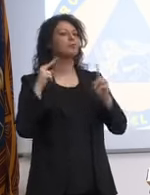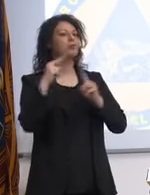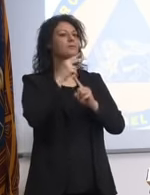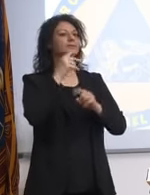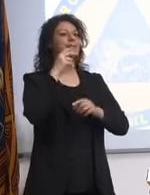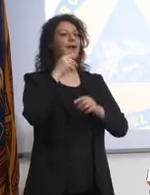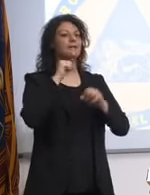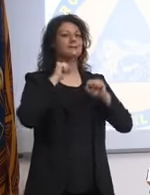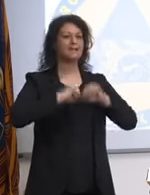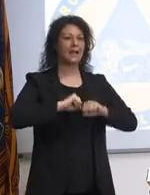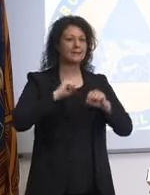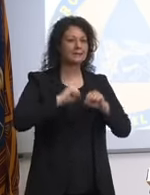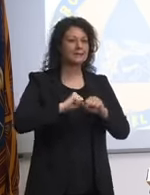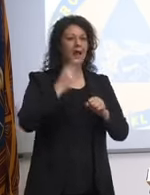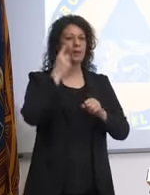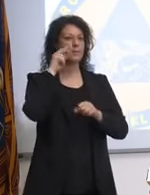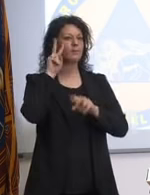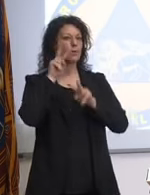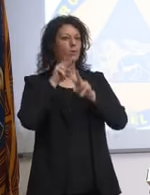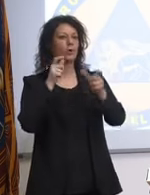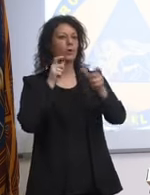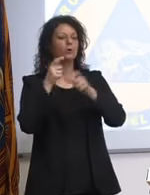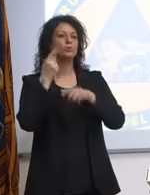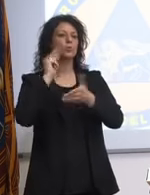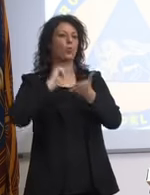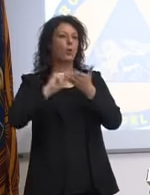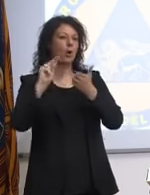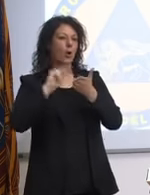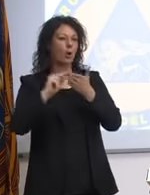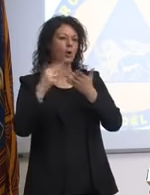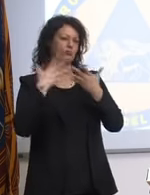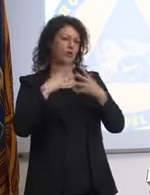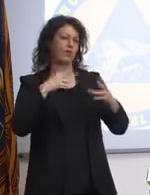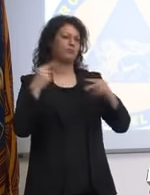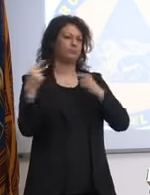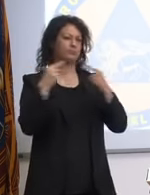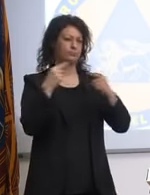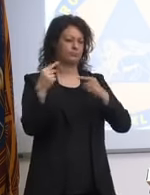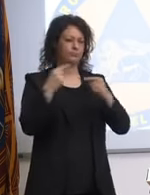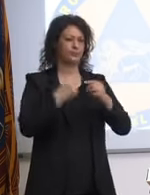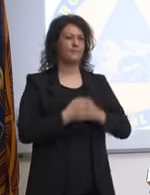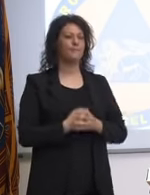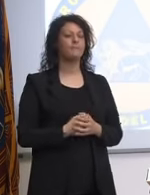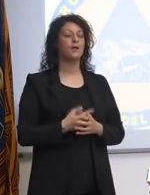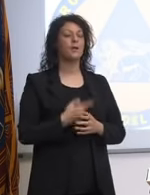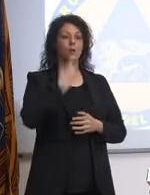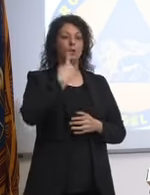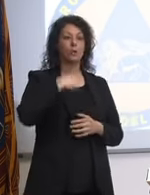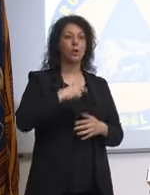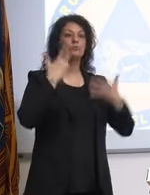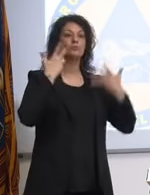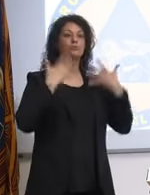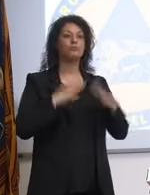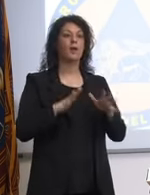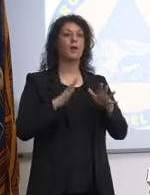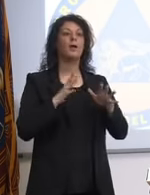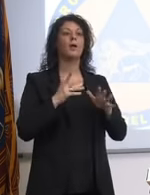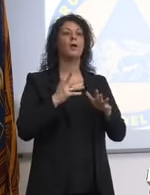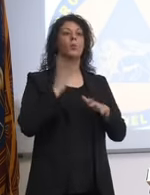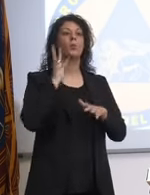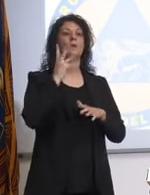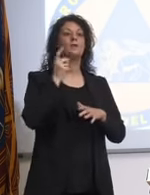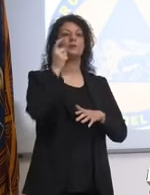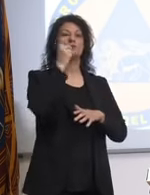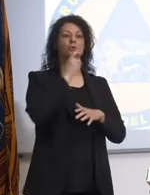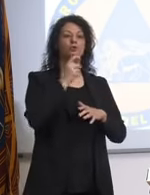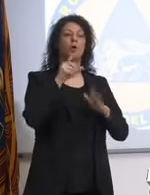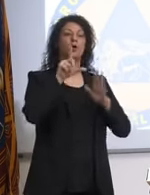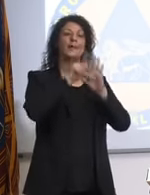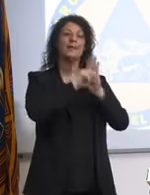su questo. Sappiate che noi abbiamo realizzato penso ormai da 15 giorni le linee guida per la gestione.